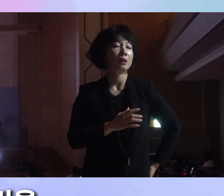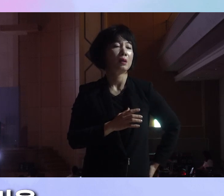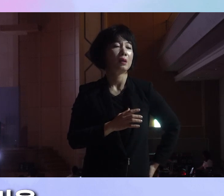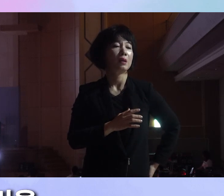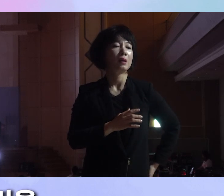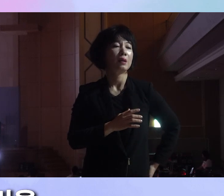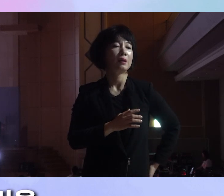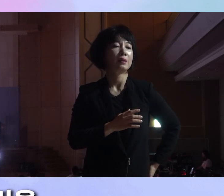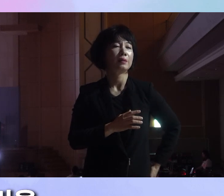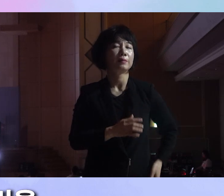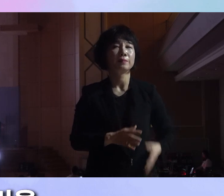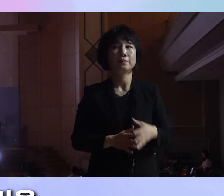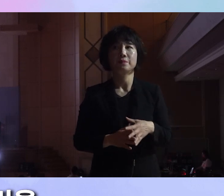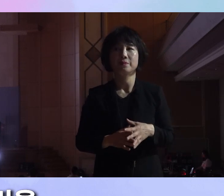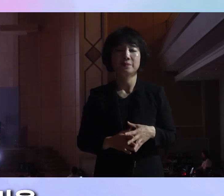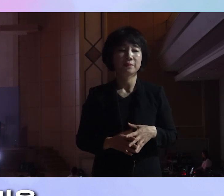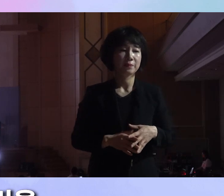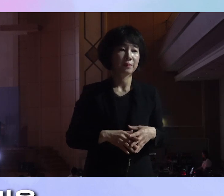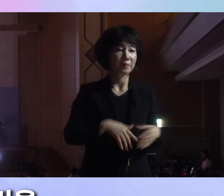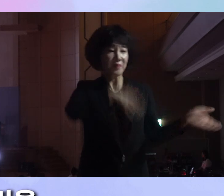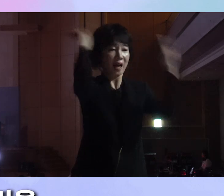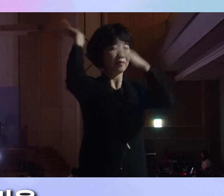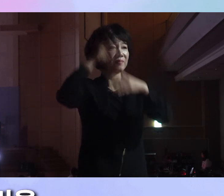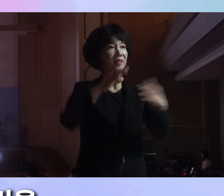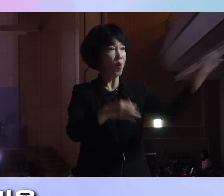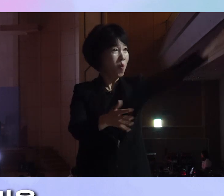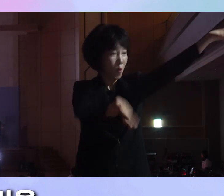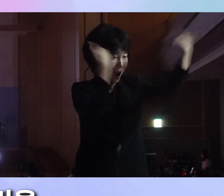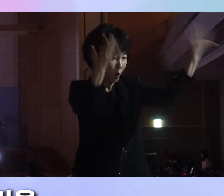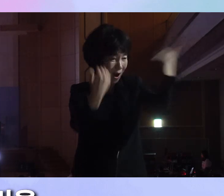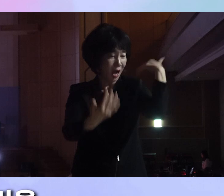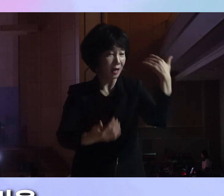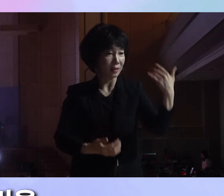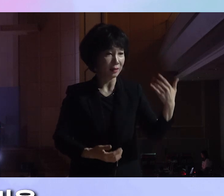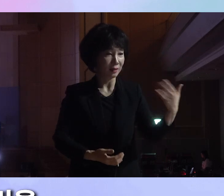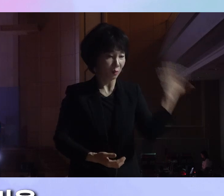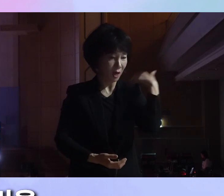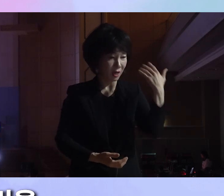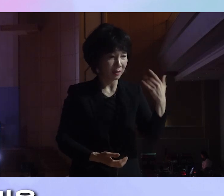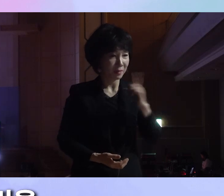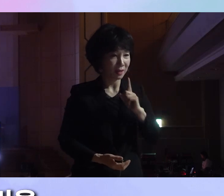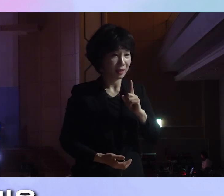다음 먼저 부르지. 예. 다음 들어보네.